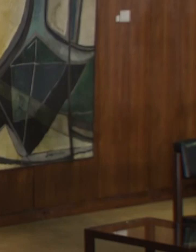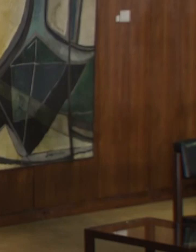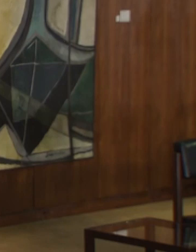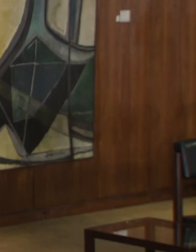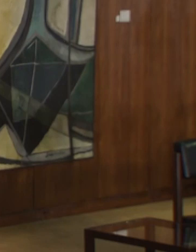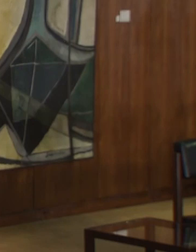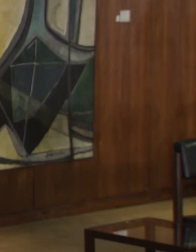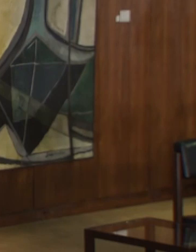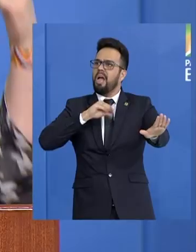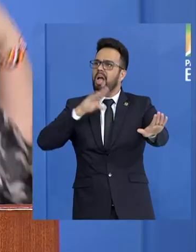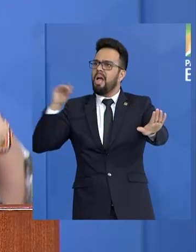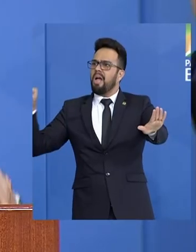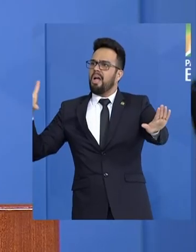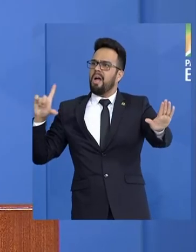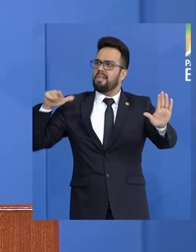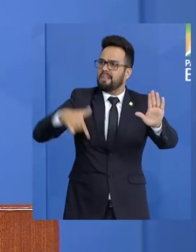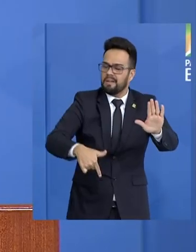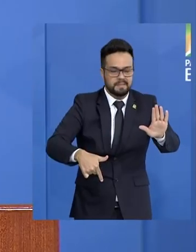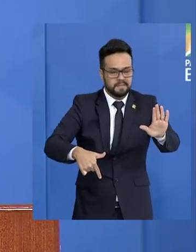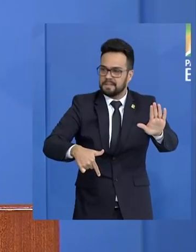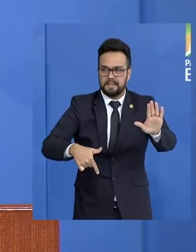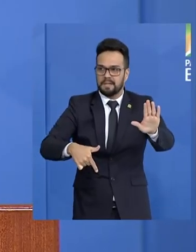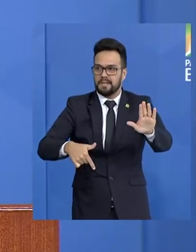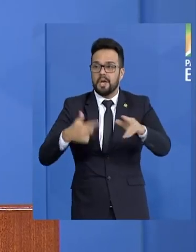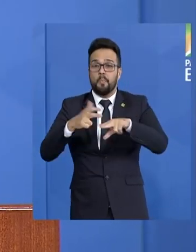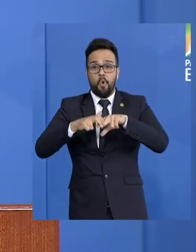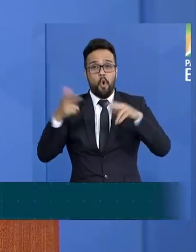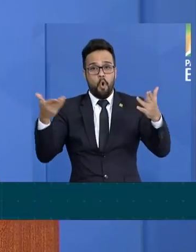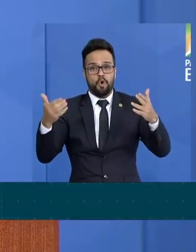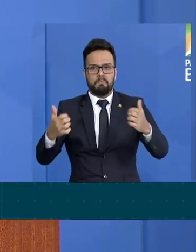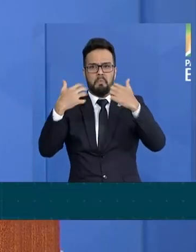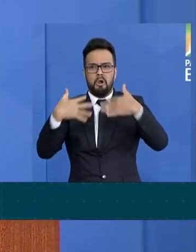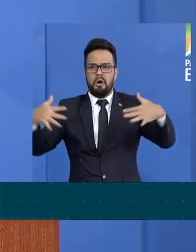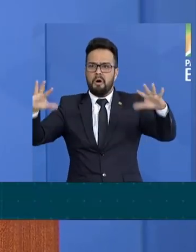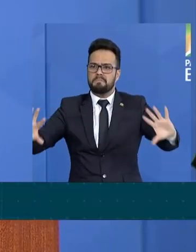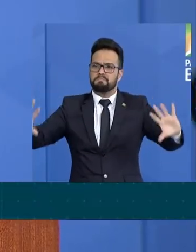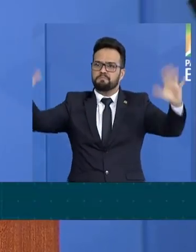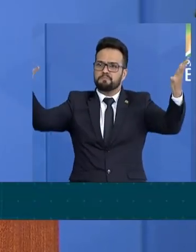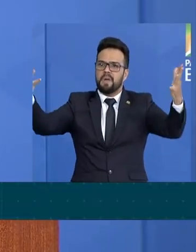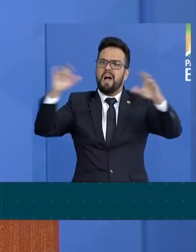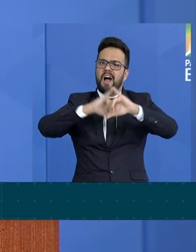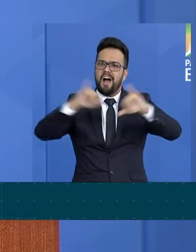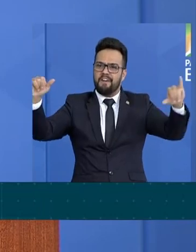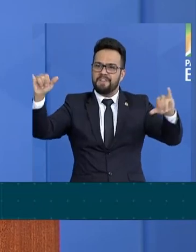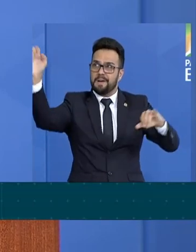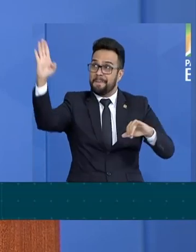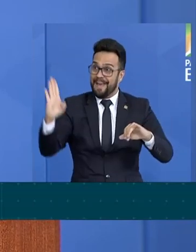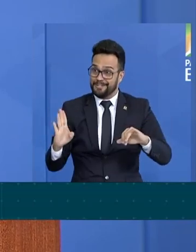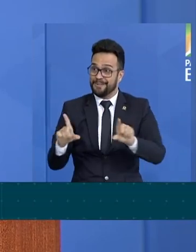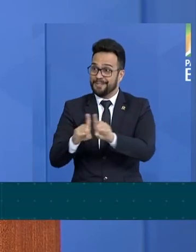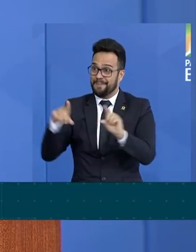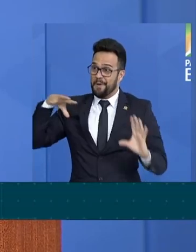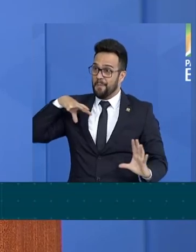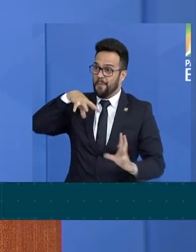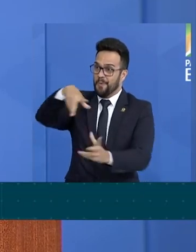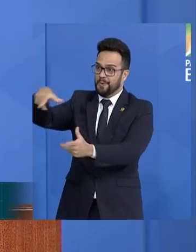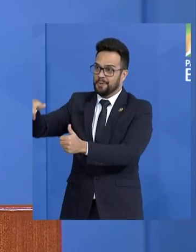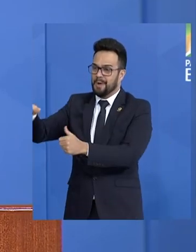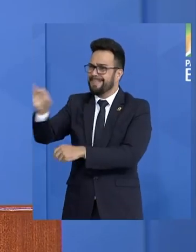brasileira. Essa celebração aqui hoje é para mandar um recado para o Brasil e para o mundo, que nenhum surdo neste governo